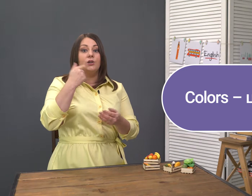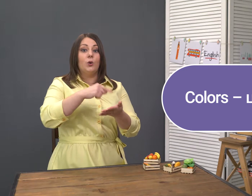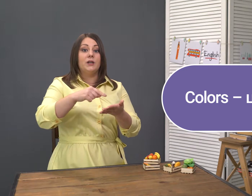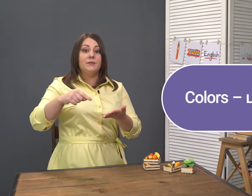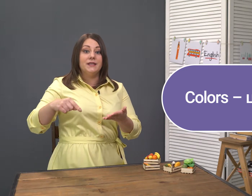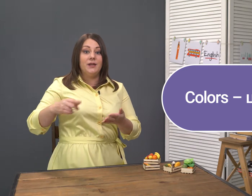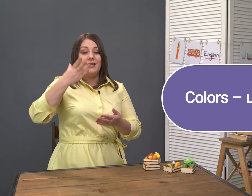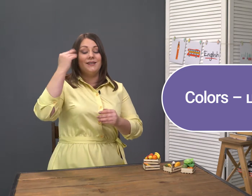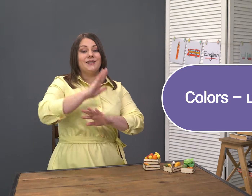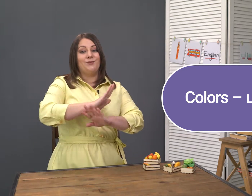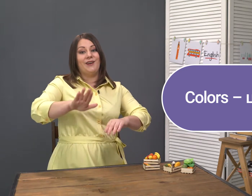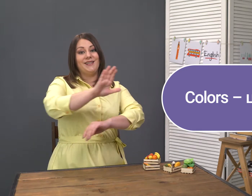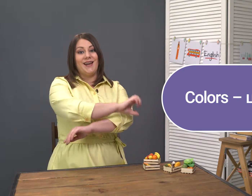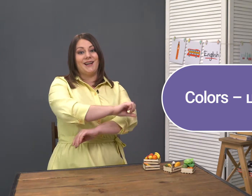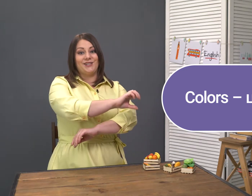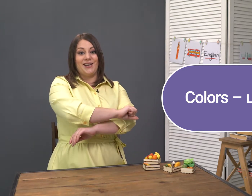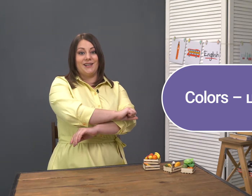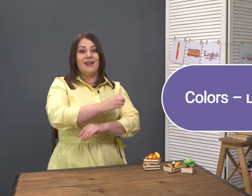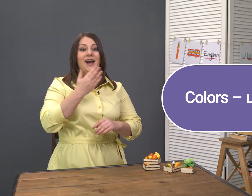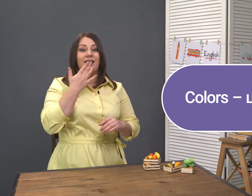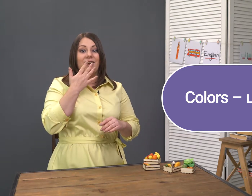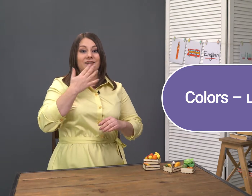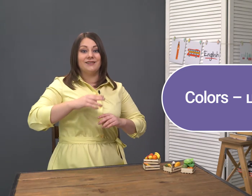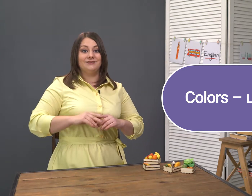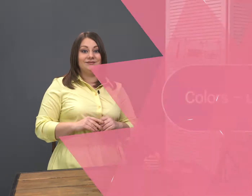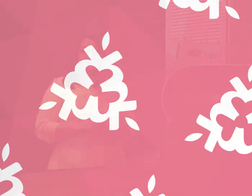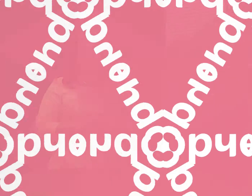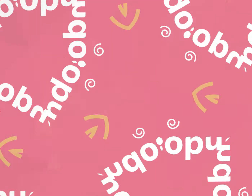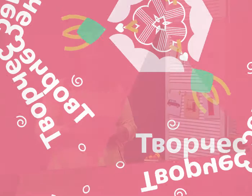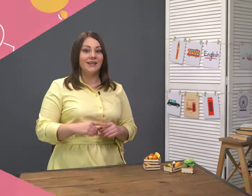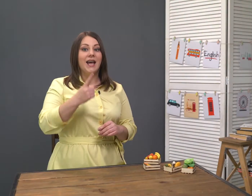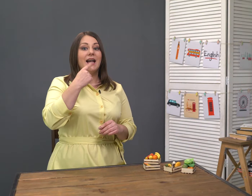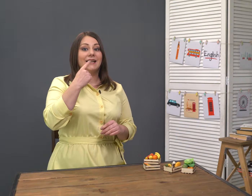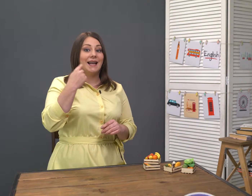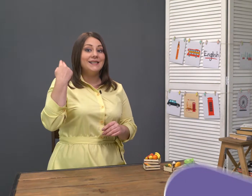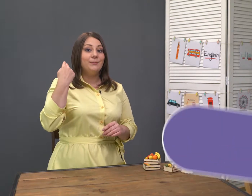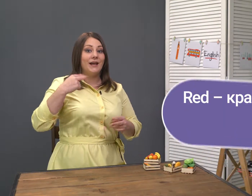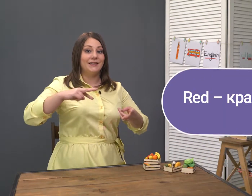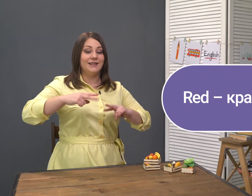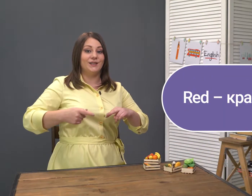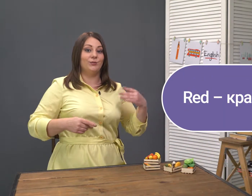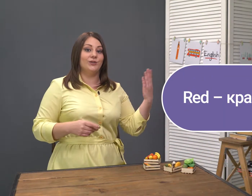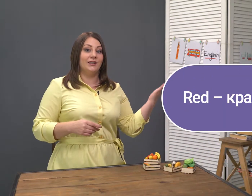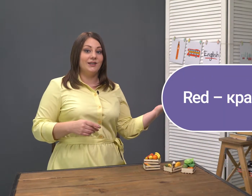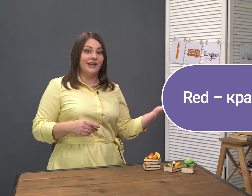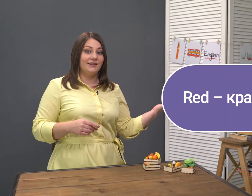но при письме не забывайте окончание. Colors. Красный по-английски будет red.